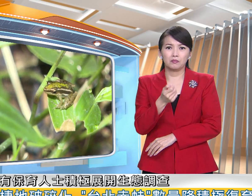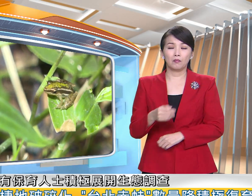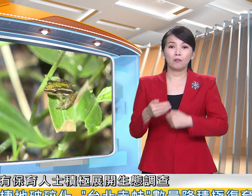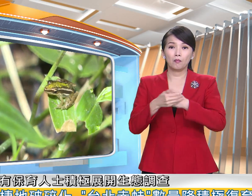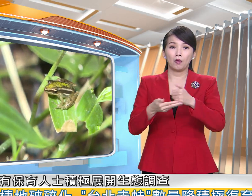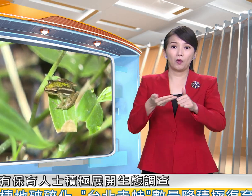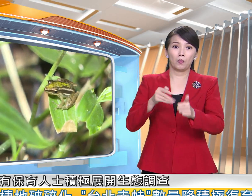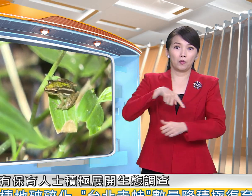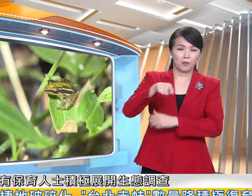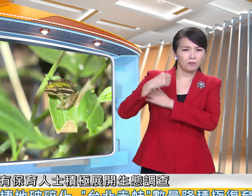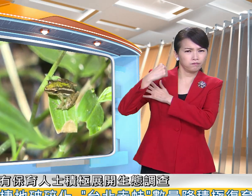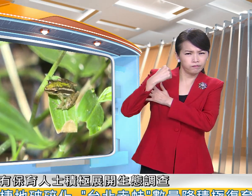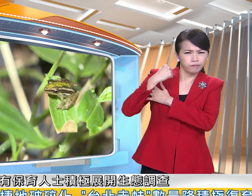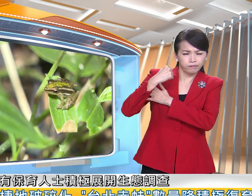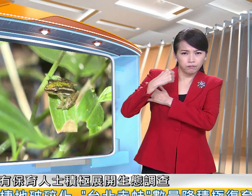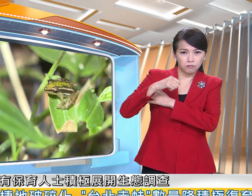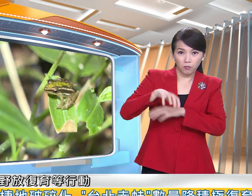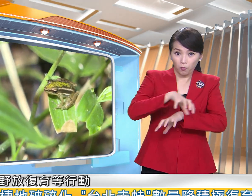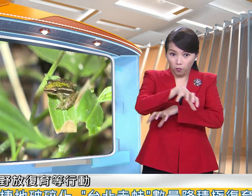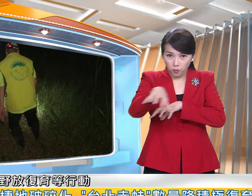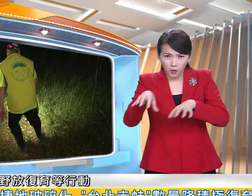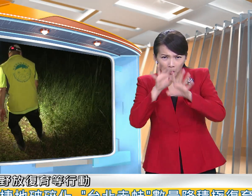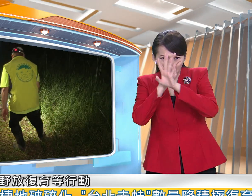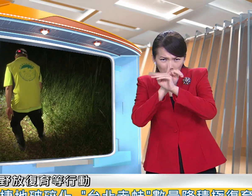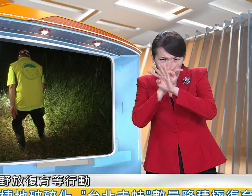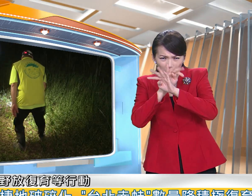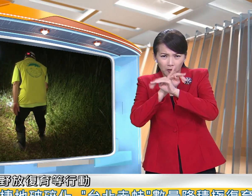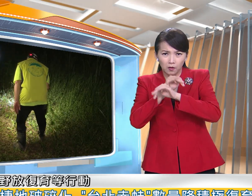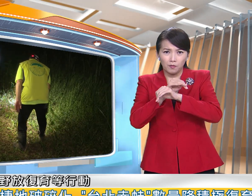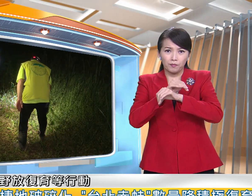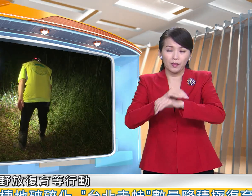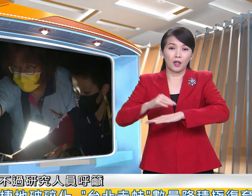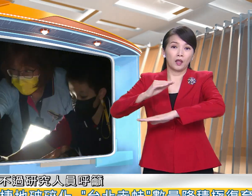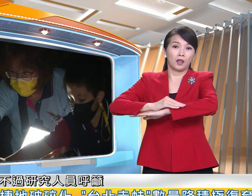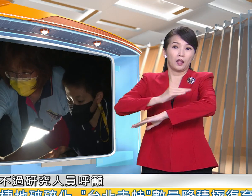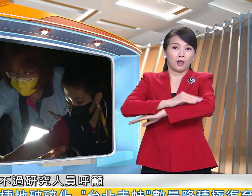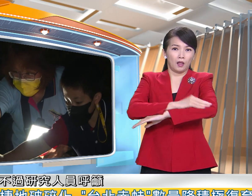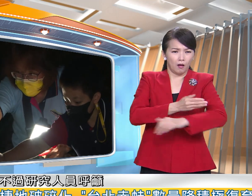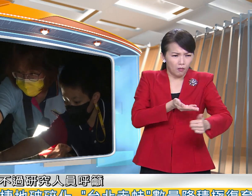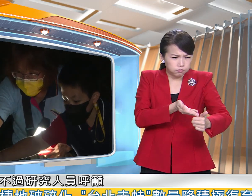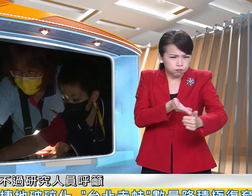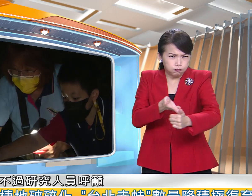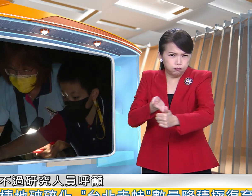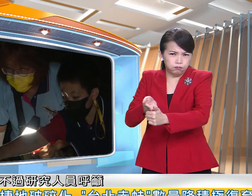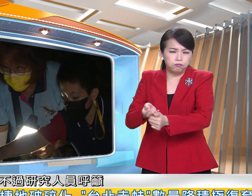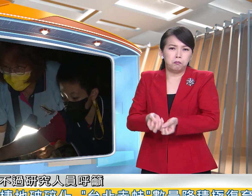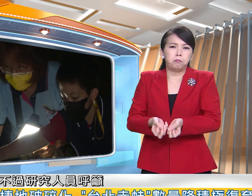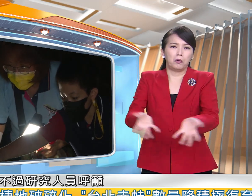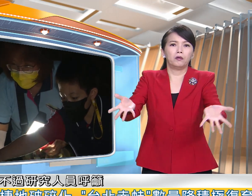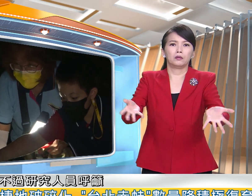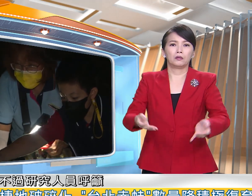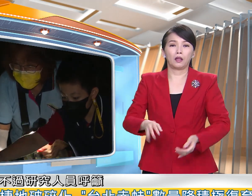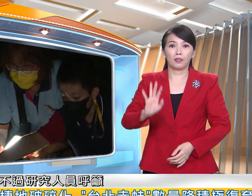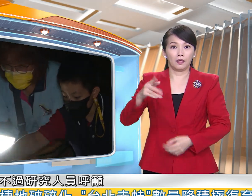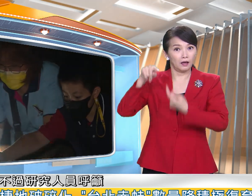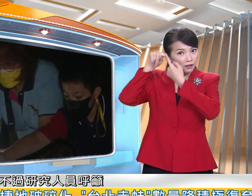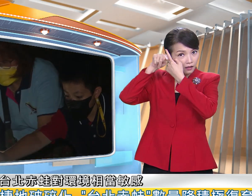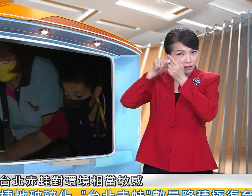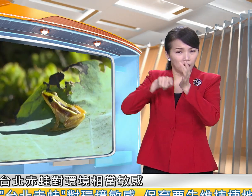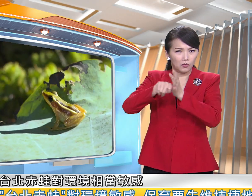开生态调查、野放复育等行动。不过，研究人员呼吁，台